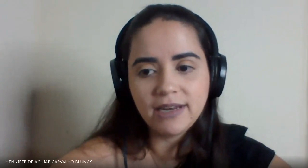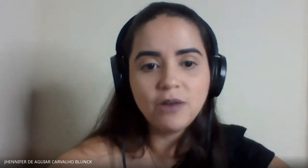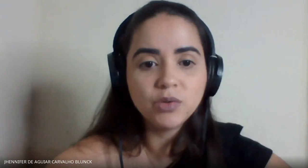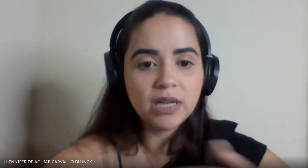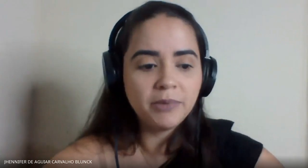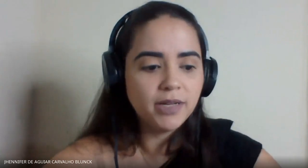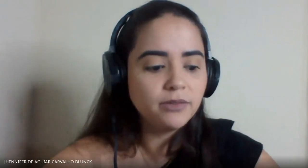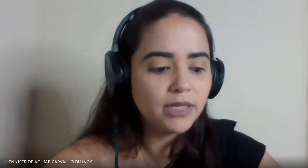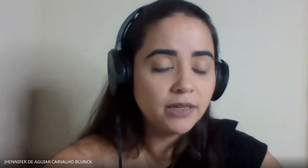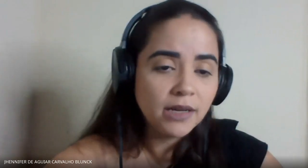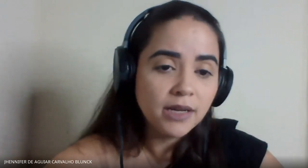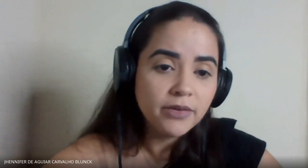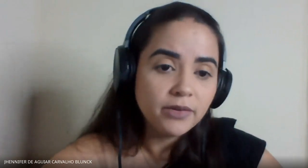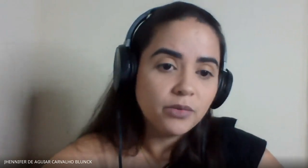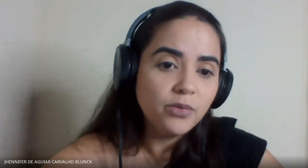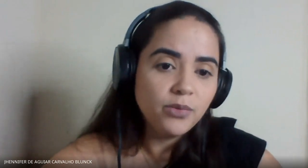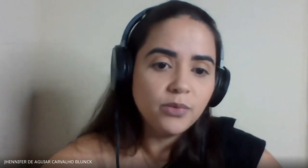preparar o material, eu estou terminando, né,